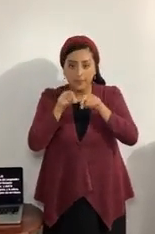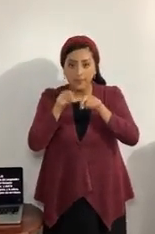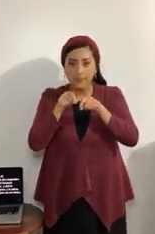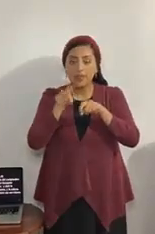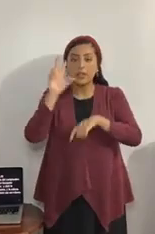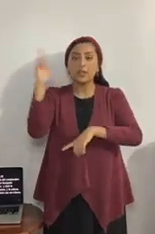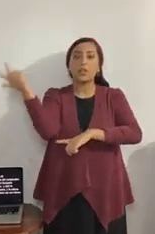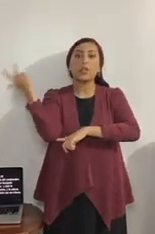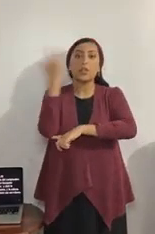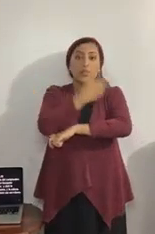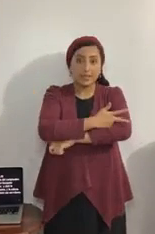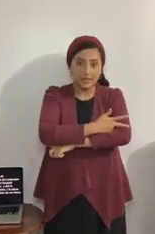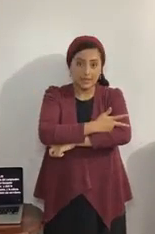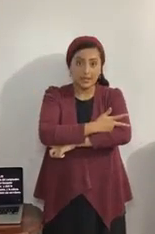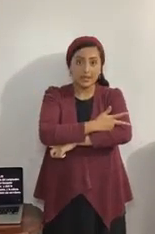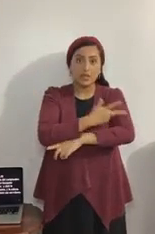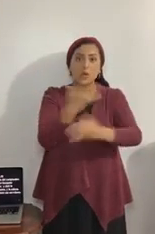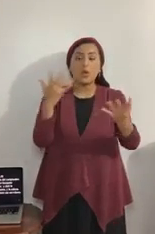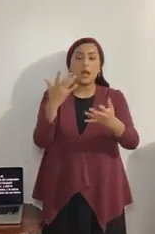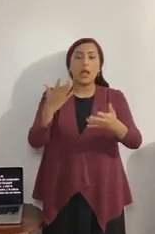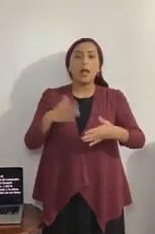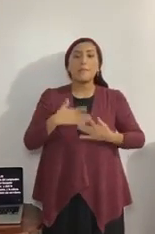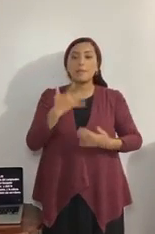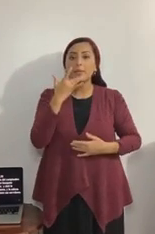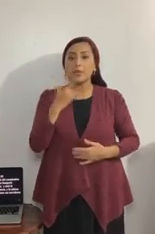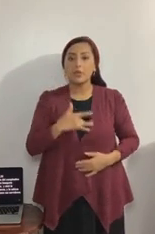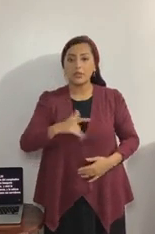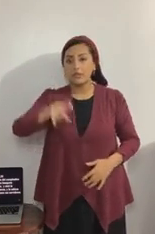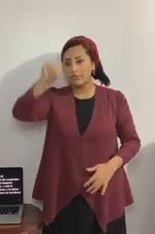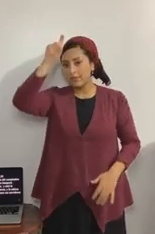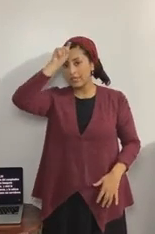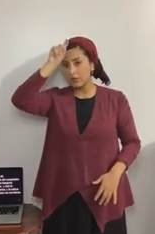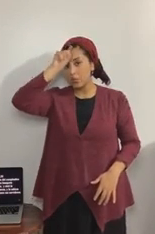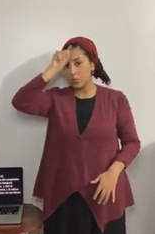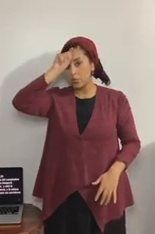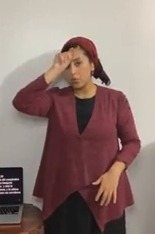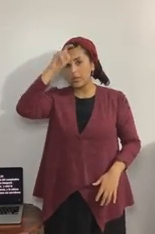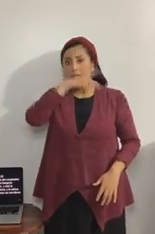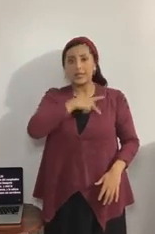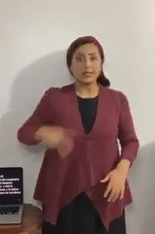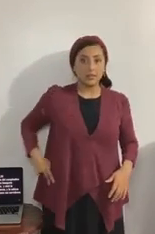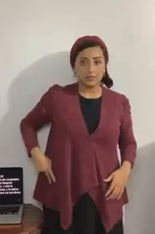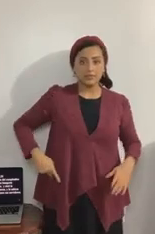tercer día, que era el día del cumpleaños de Faraón, el rey hizo banquete a todos sus